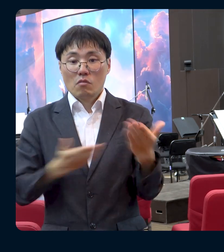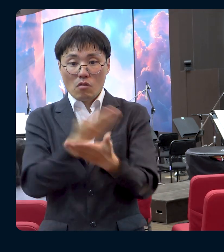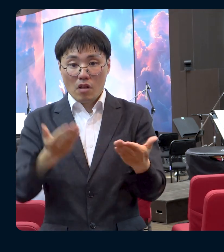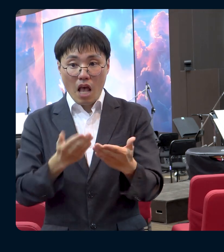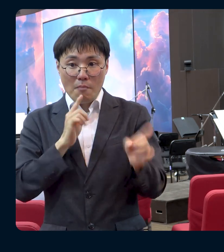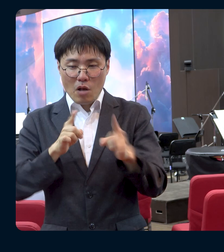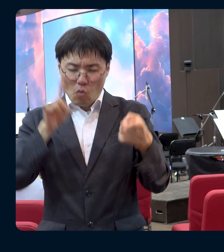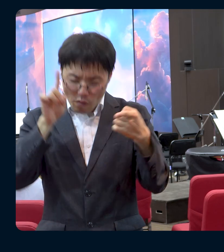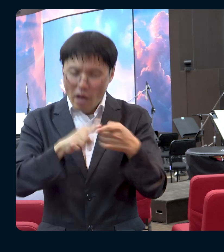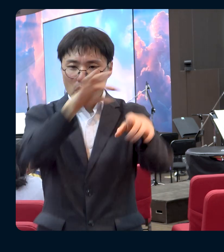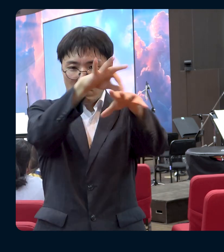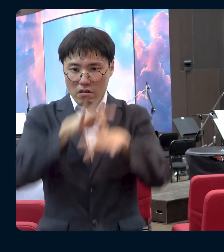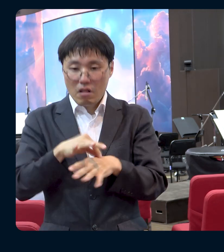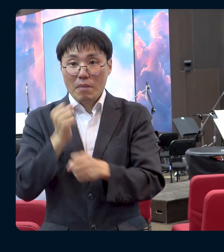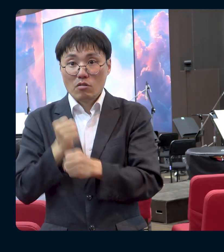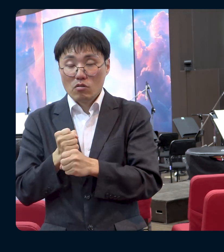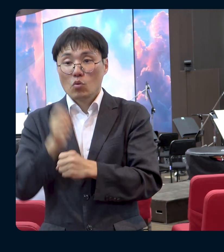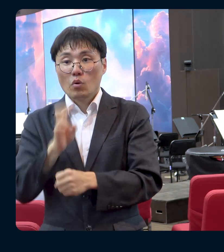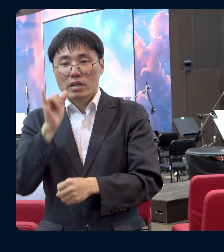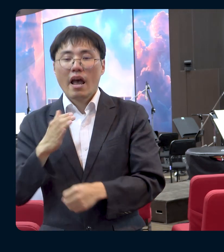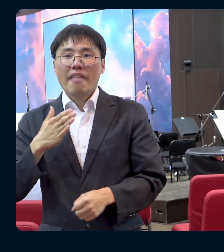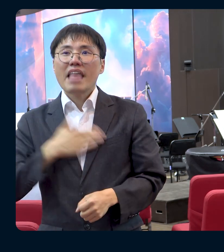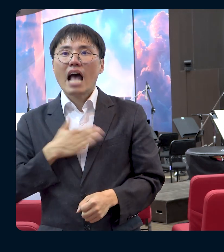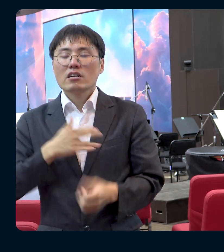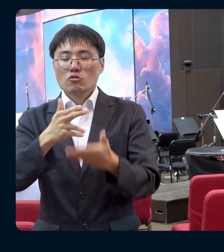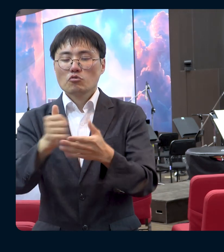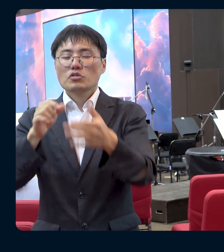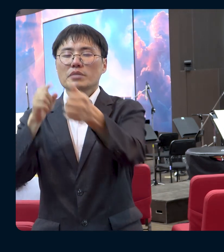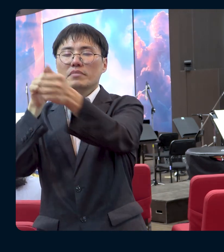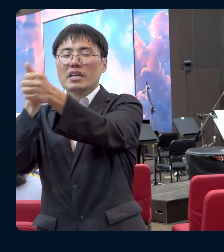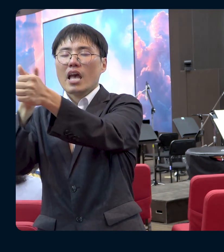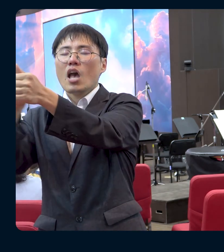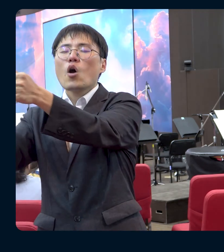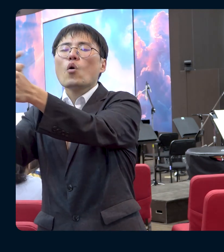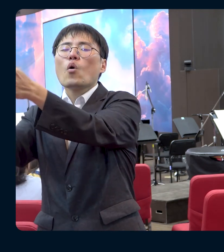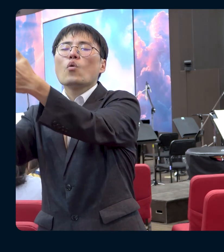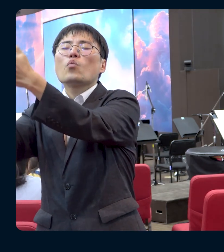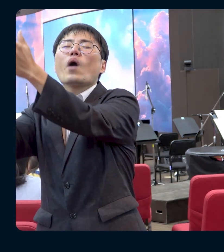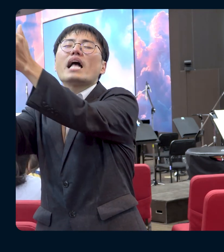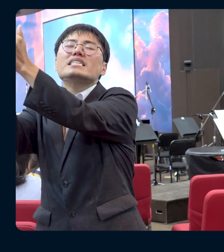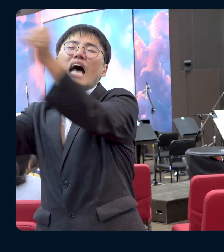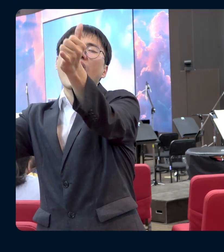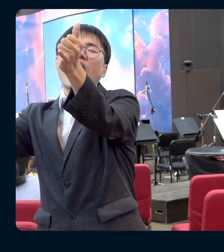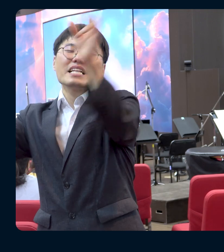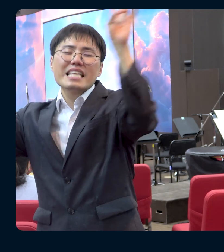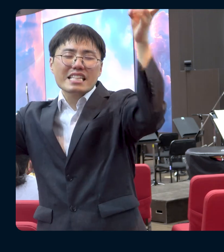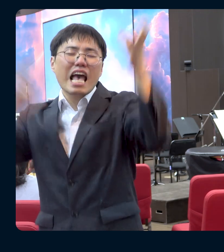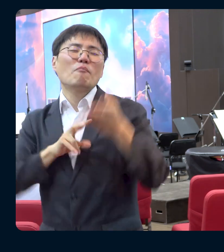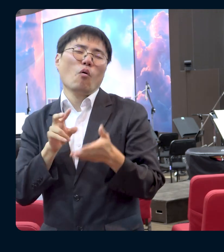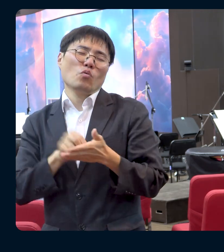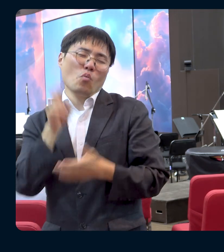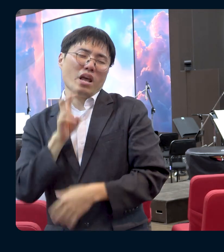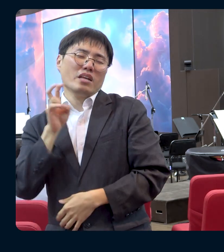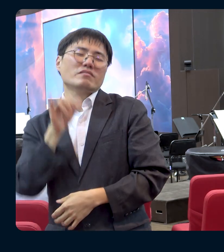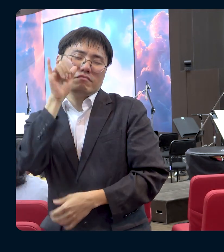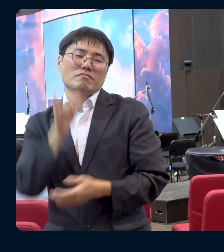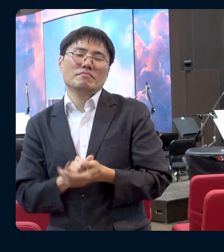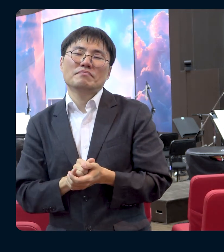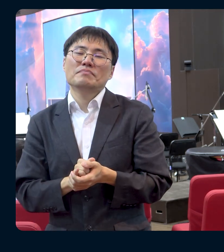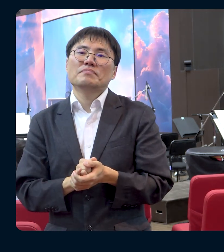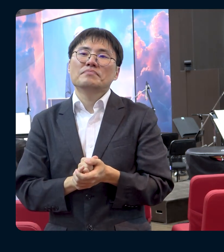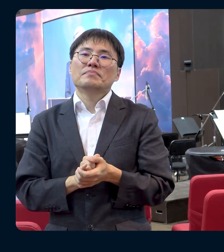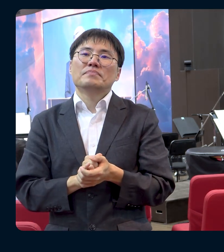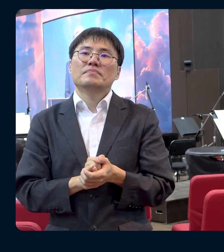오늘 우리가 나누고 있는 이 말씀을 그대로 고백한 찬양이에요. 그게 어떤 거냐? 나는 주님께 속한 자라는 찬양입니다. 나는 주님께